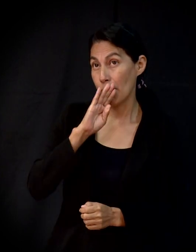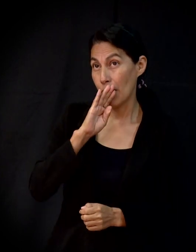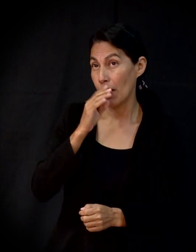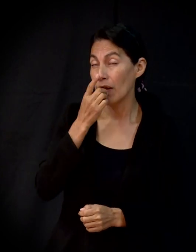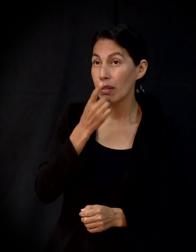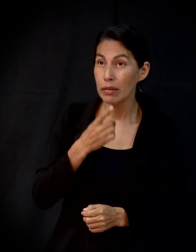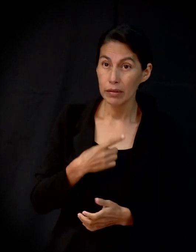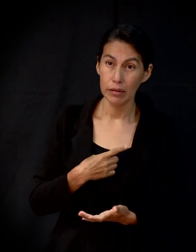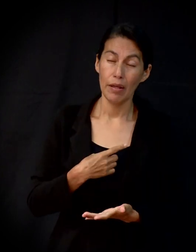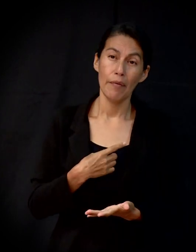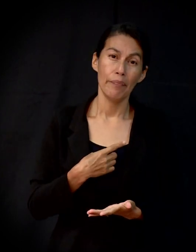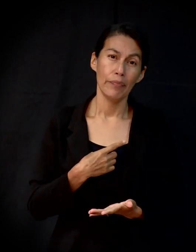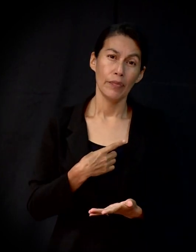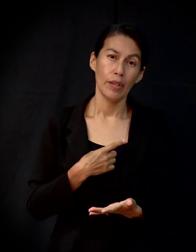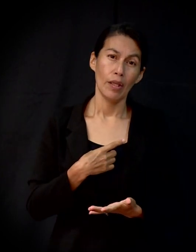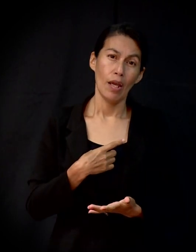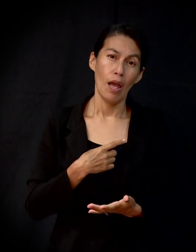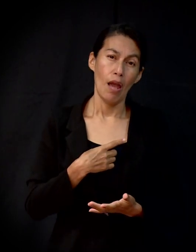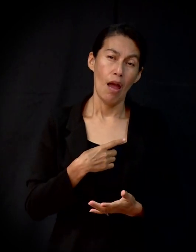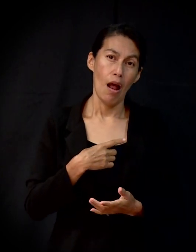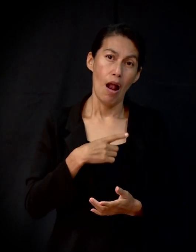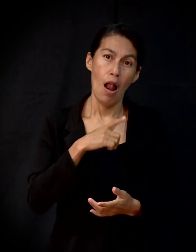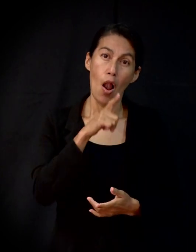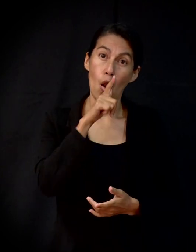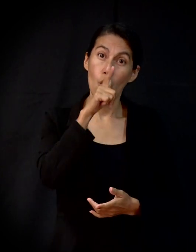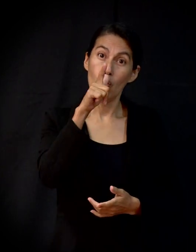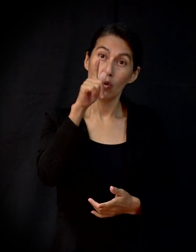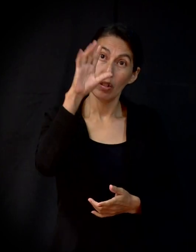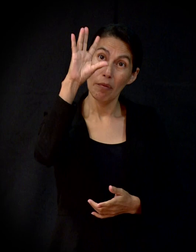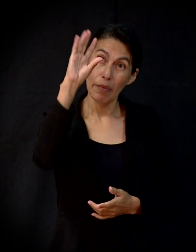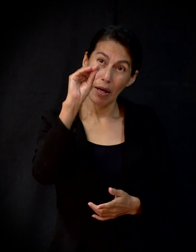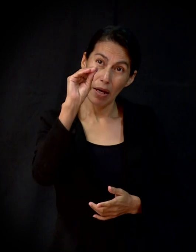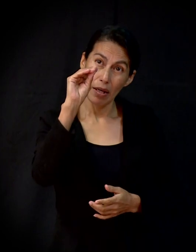Mi mamá dice que cuando fue a pegar a mí,